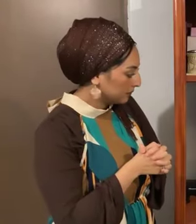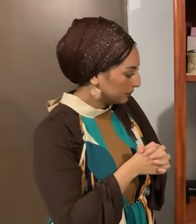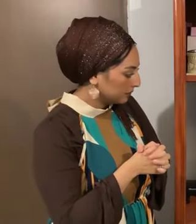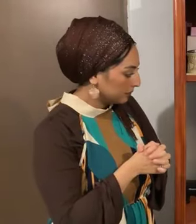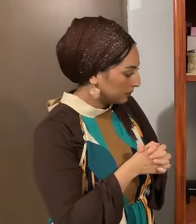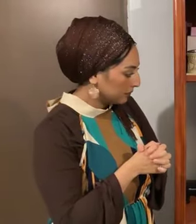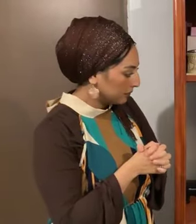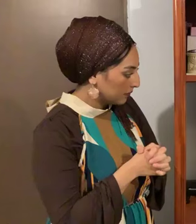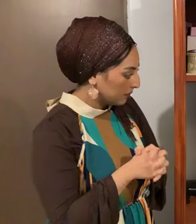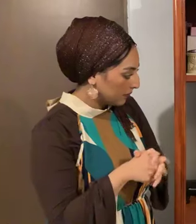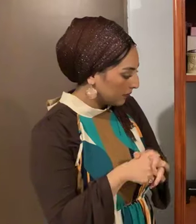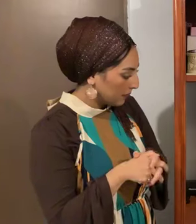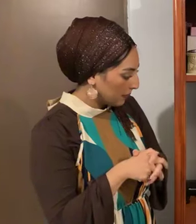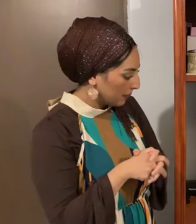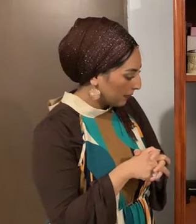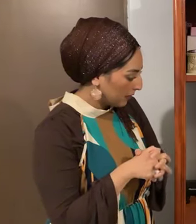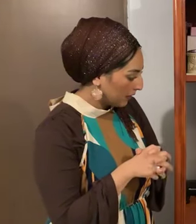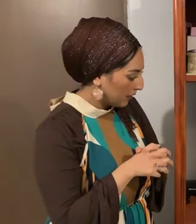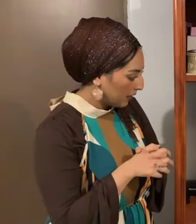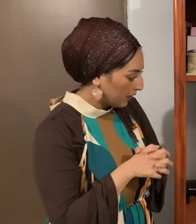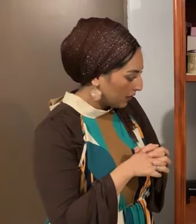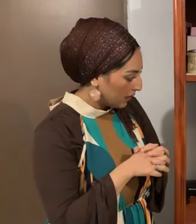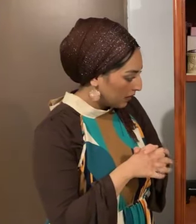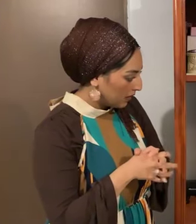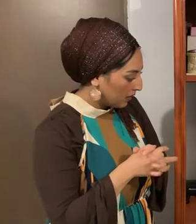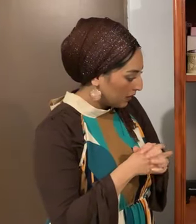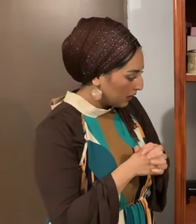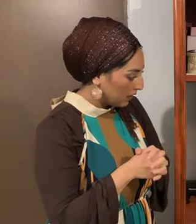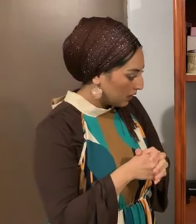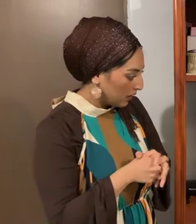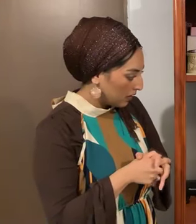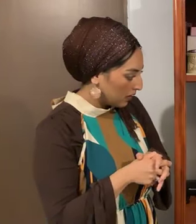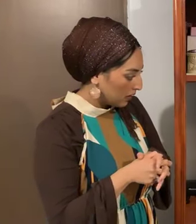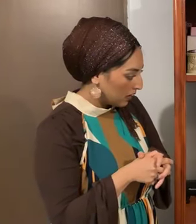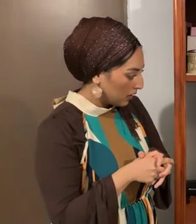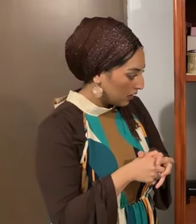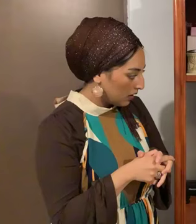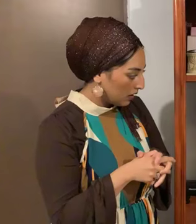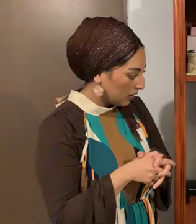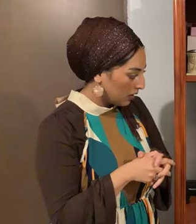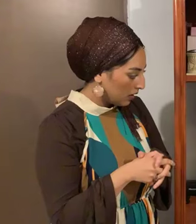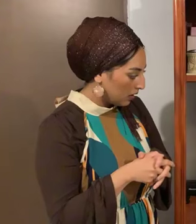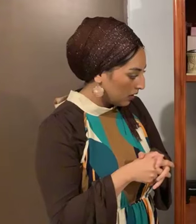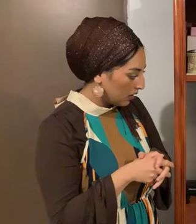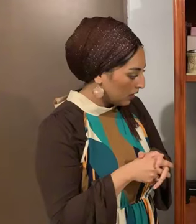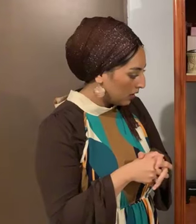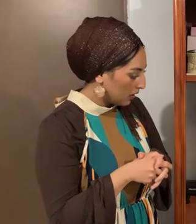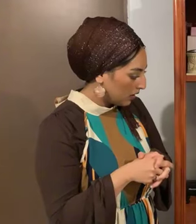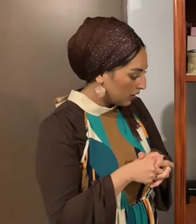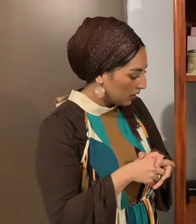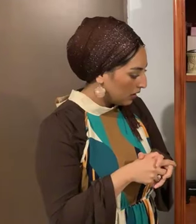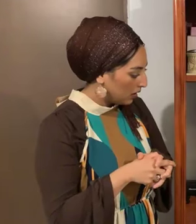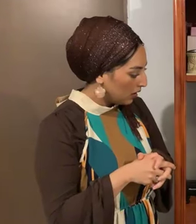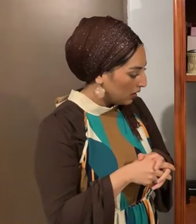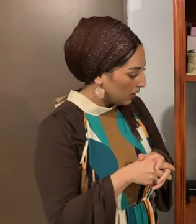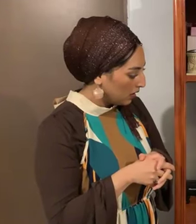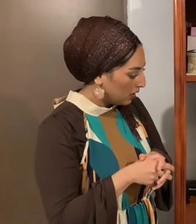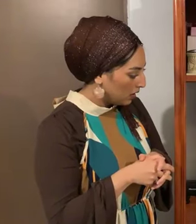moderna luna nueva suele referirse a la fase nueva, suele